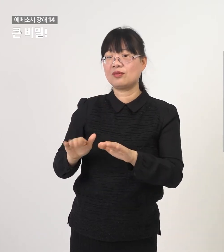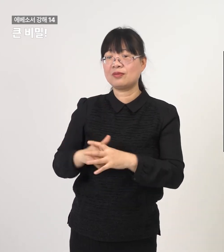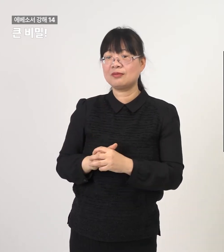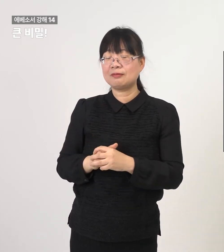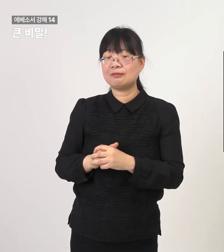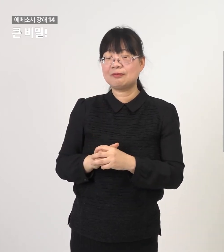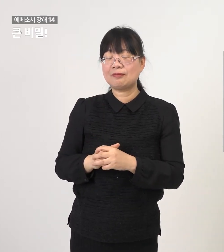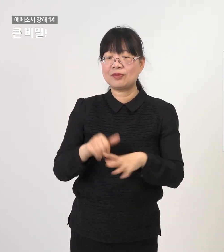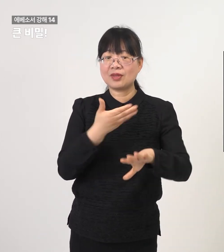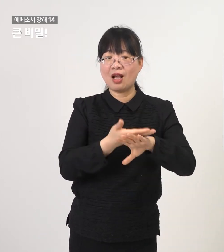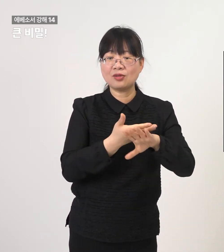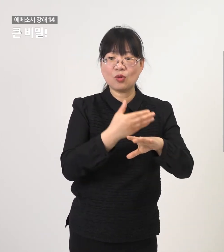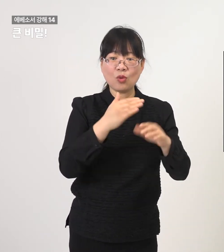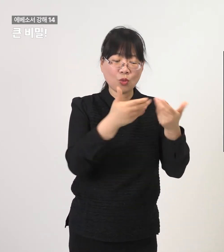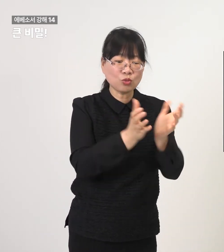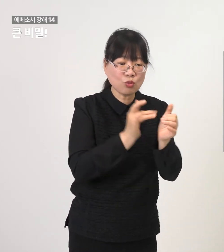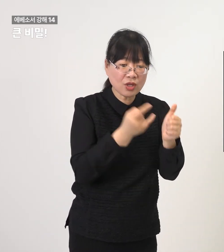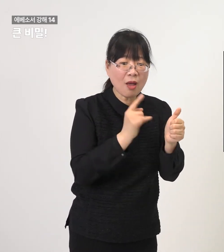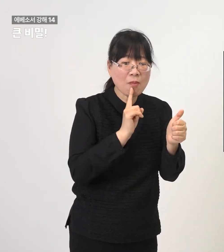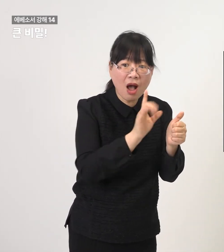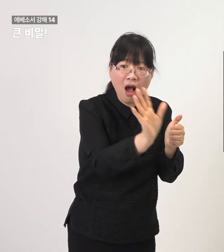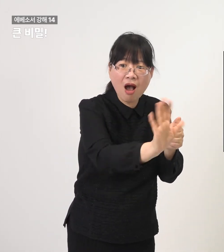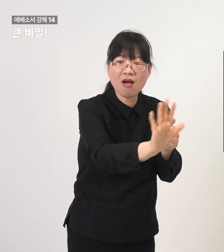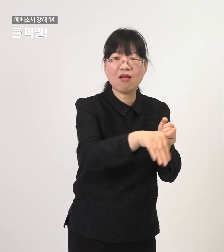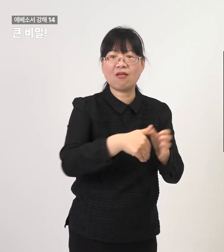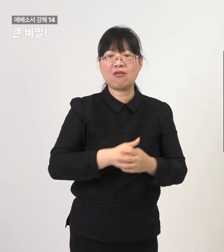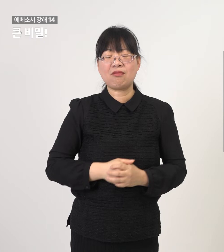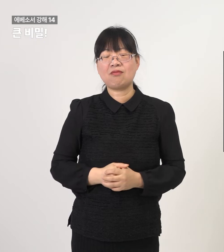어디 다른 공동체 하는 얘기가 아니에요.